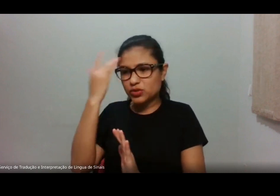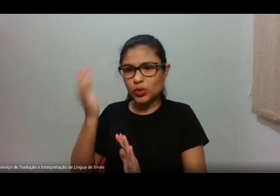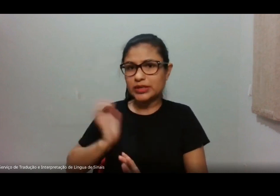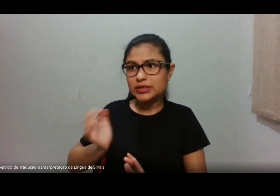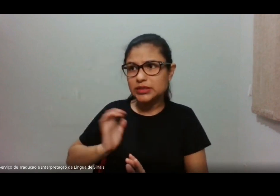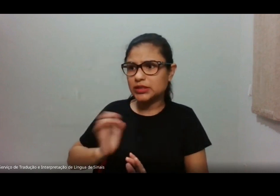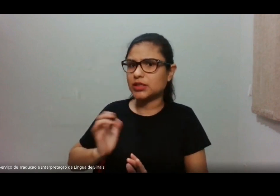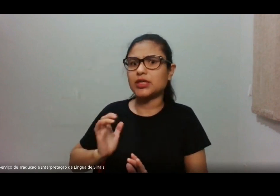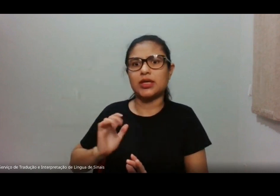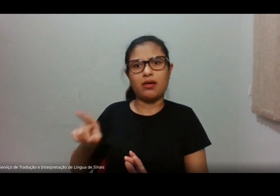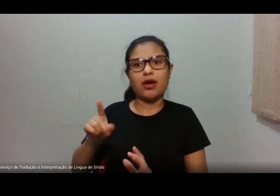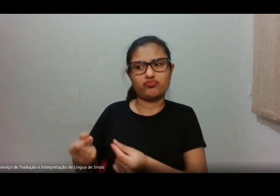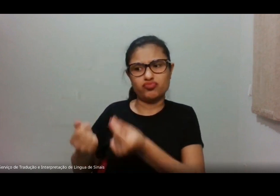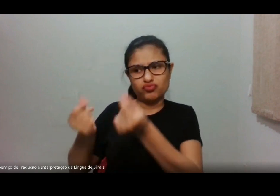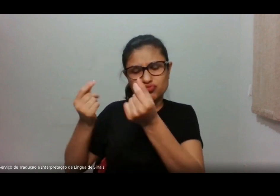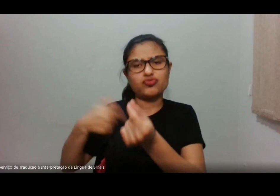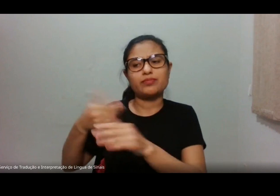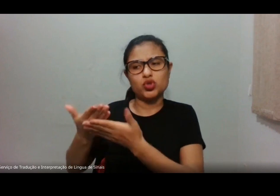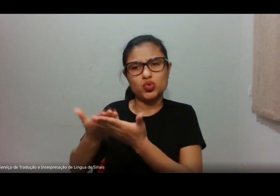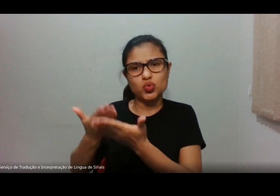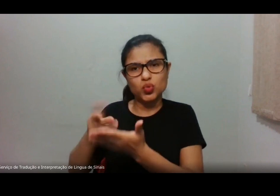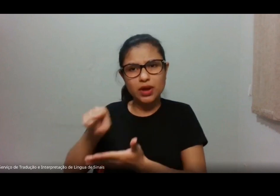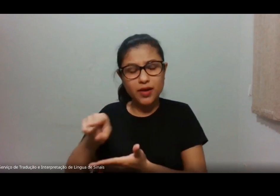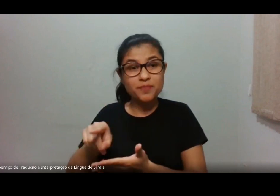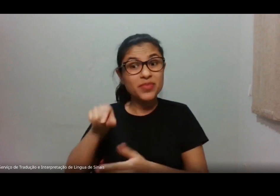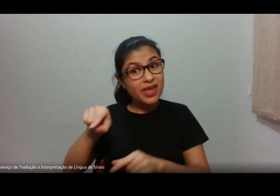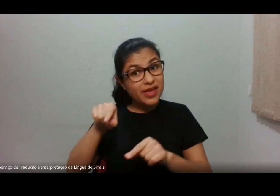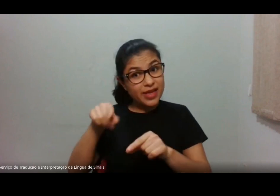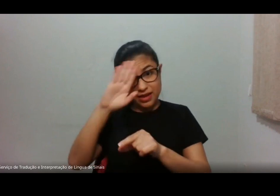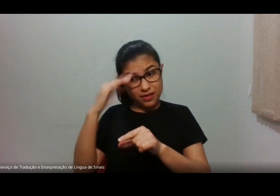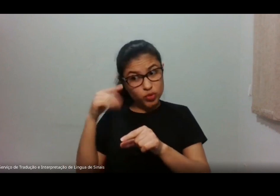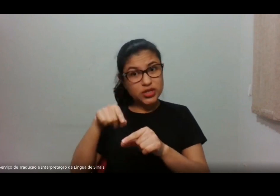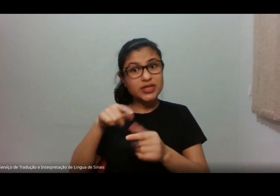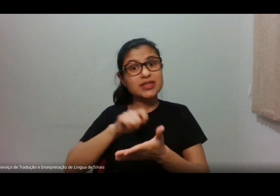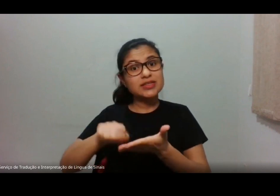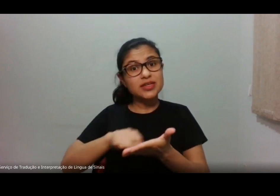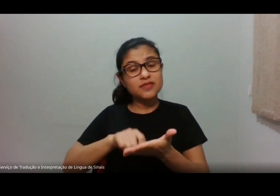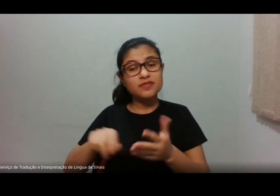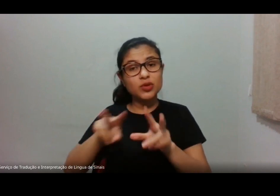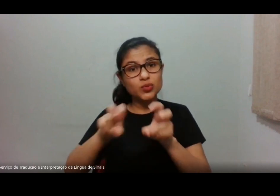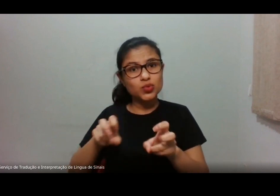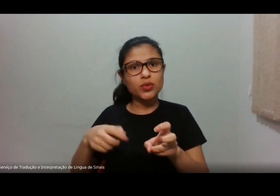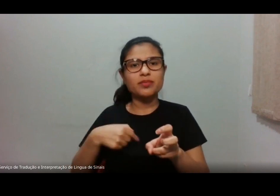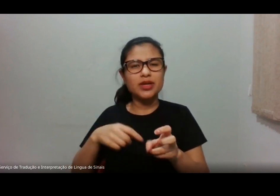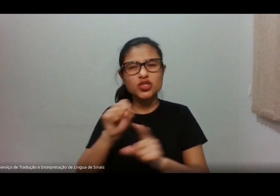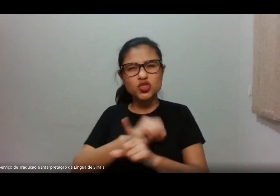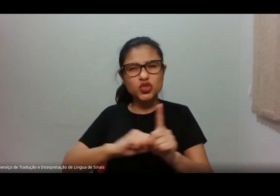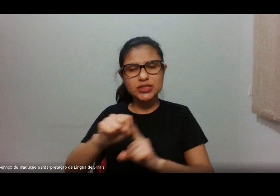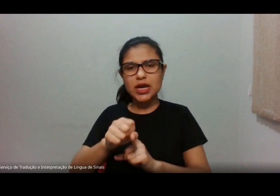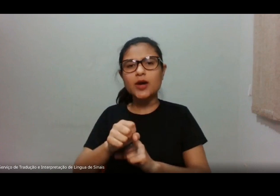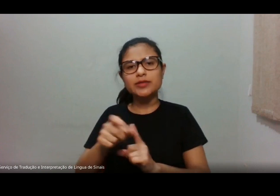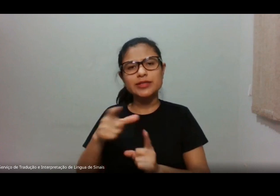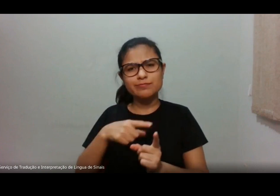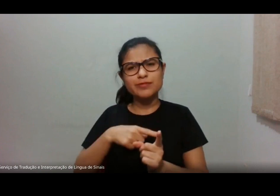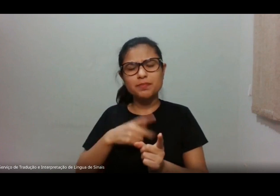dos ricos e bem-nascidos. E interessante que ele que escreveu que os determinismos sociais imperam, ele o sofreu